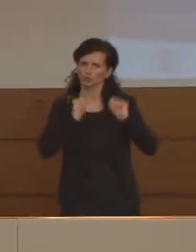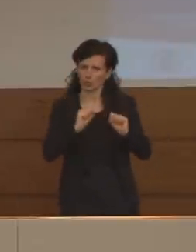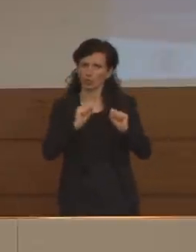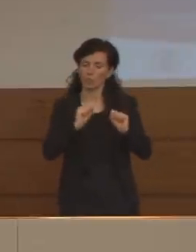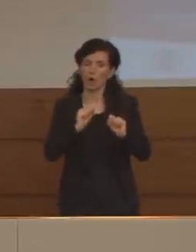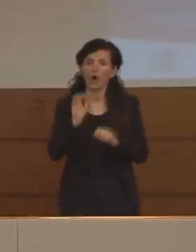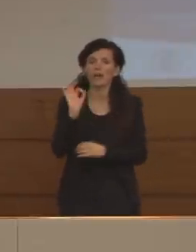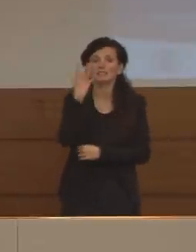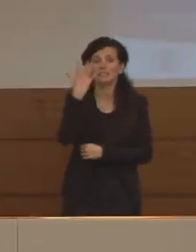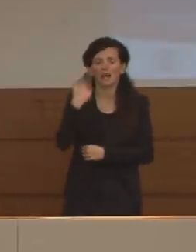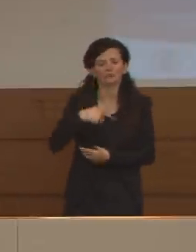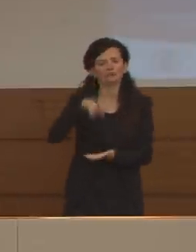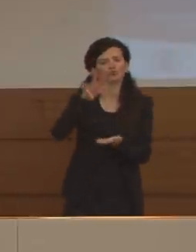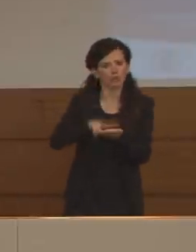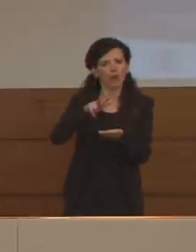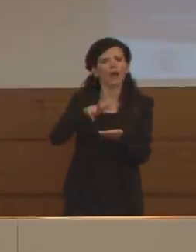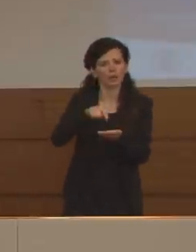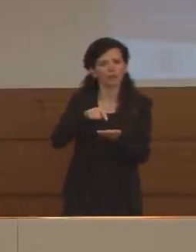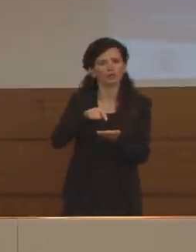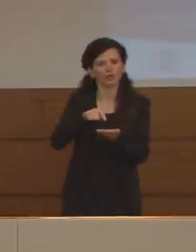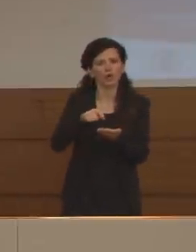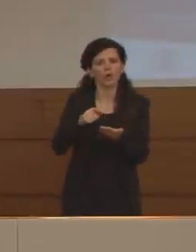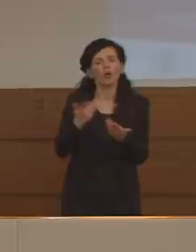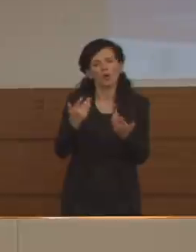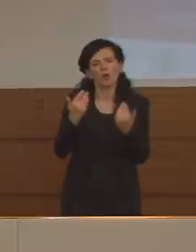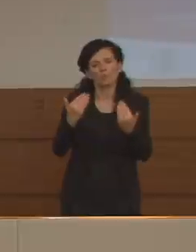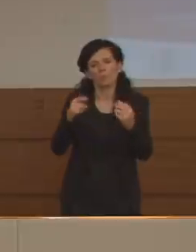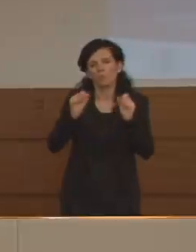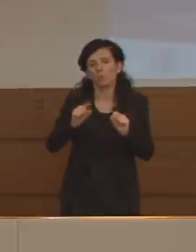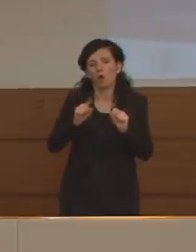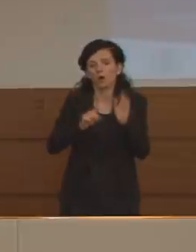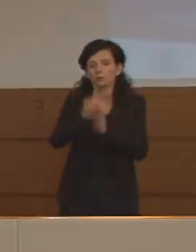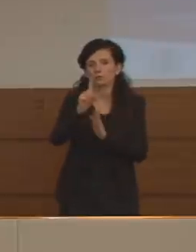certezza che il risultato è quello atteso